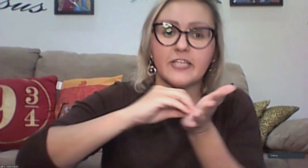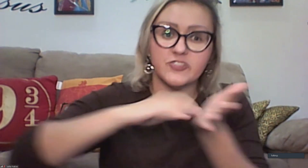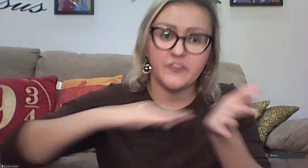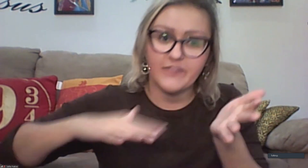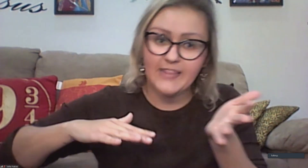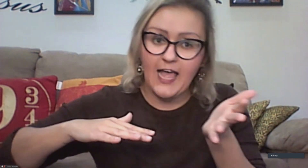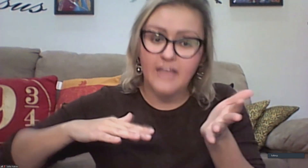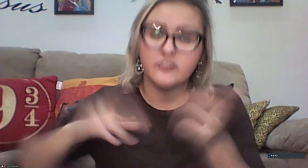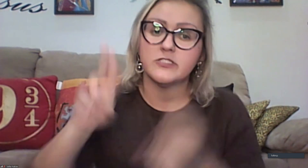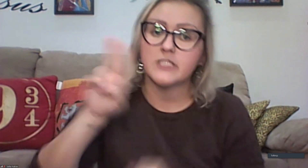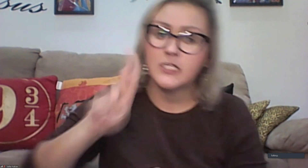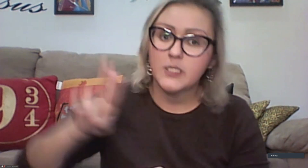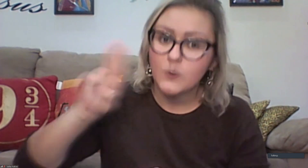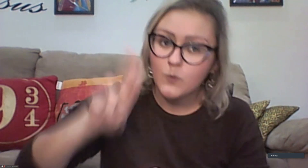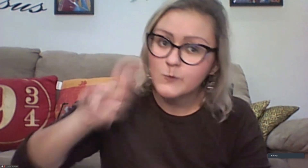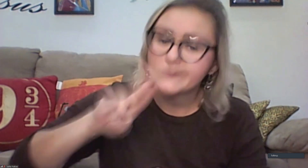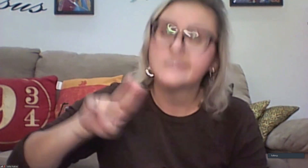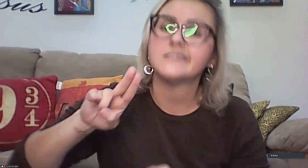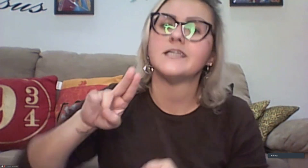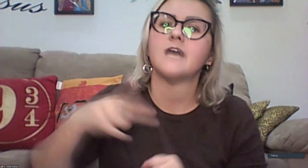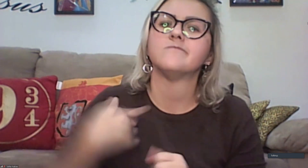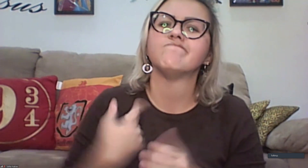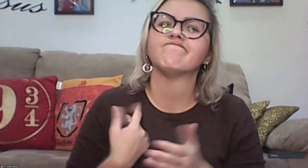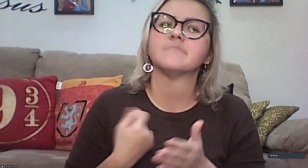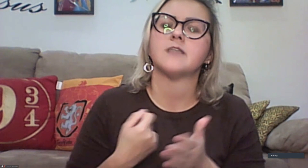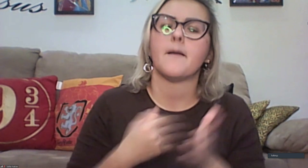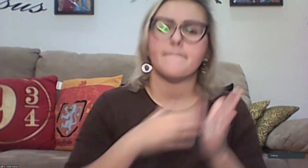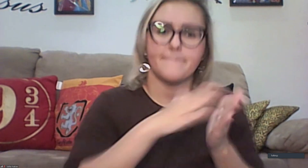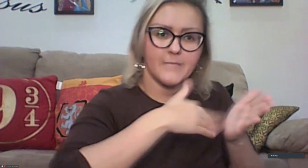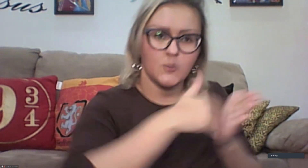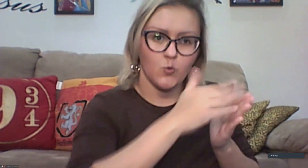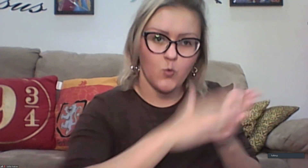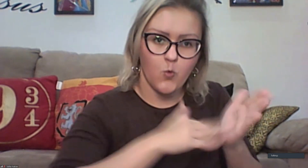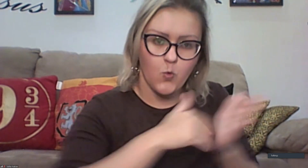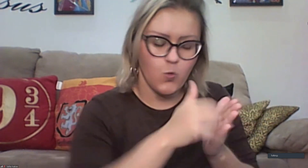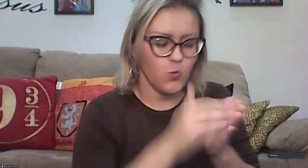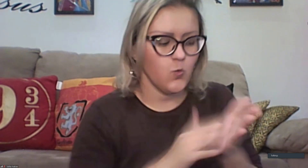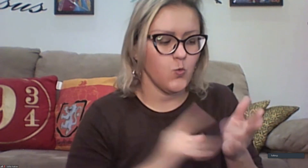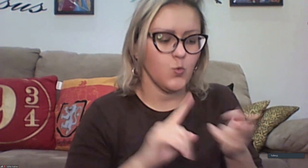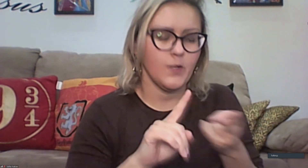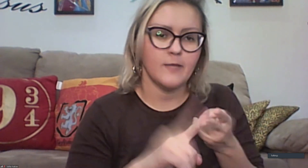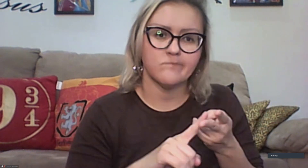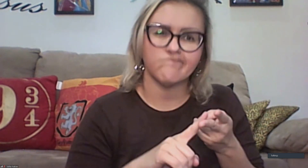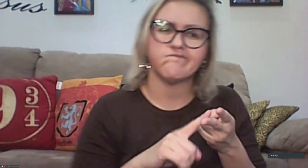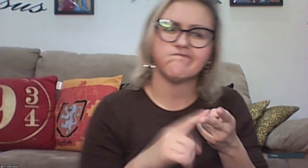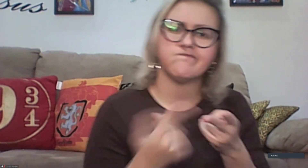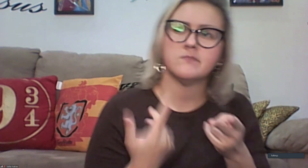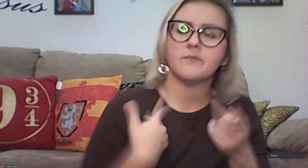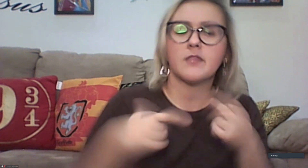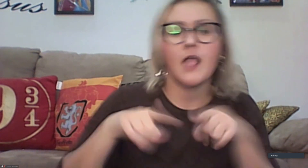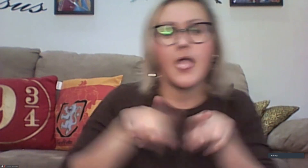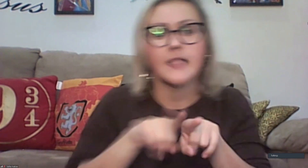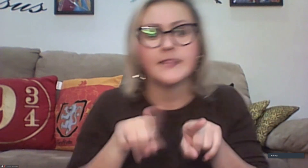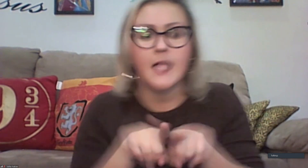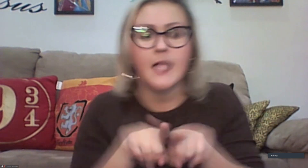Ele precisa pensar em atividades, ele precisa pensar em como vai utilizar, não sei, a